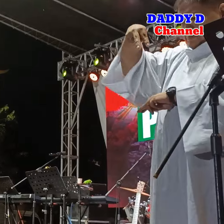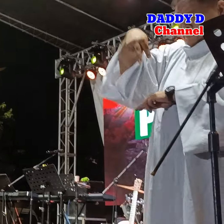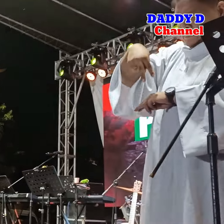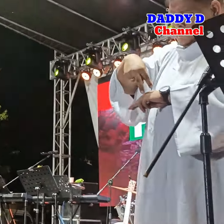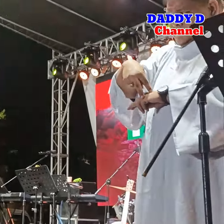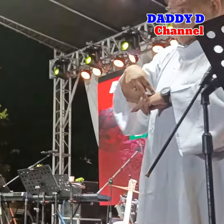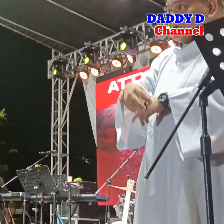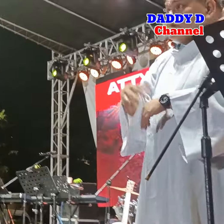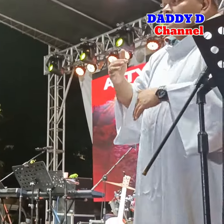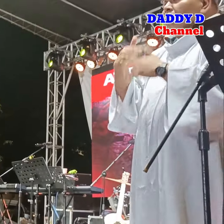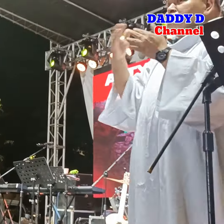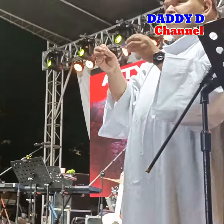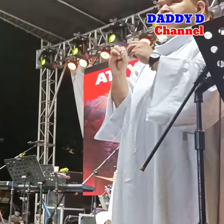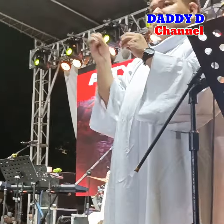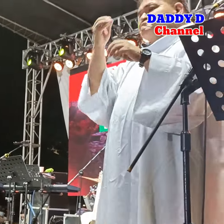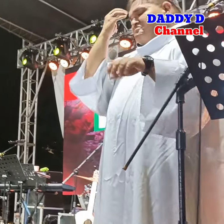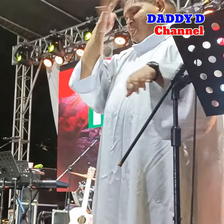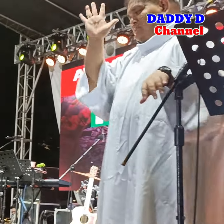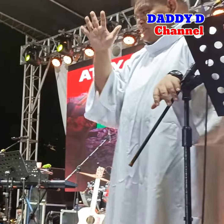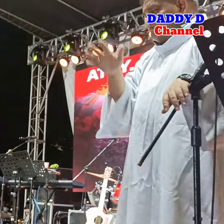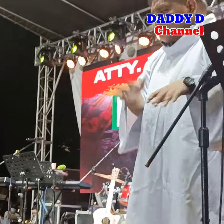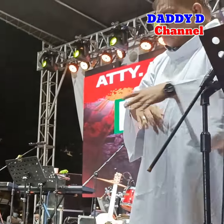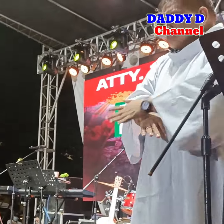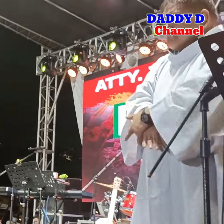sa pagka-presidente, wala siyang alam.